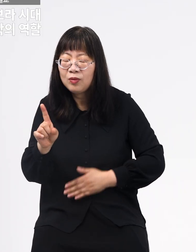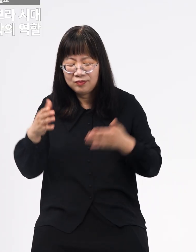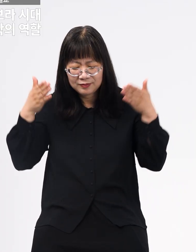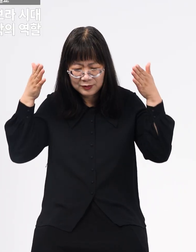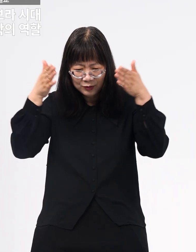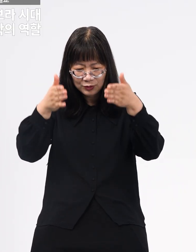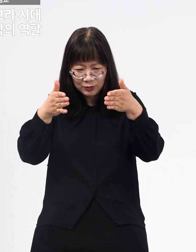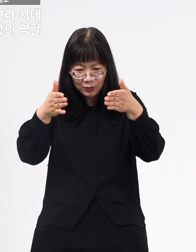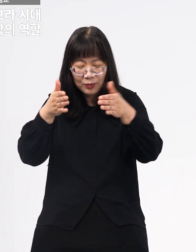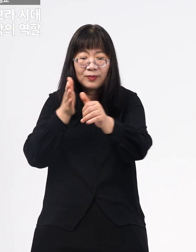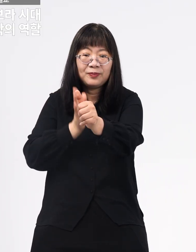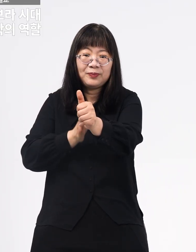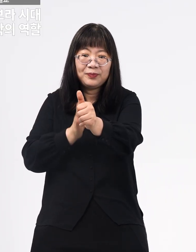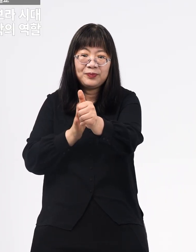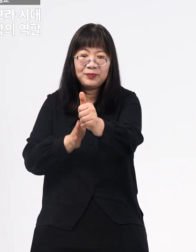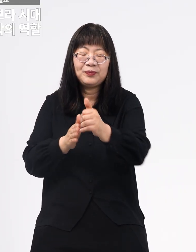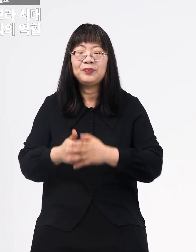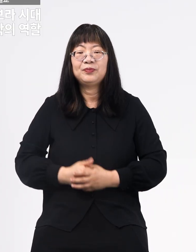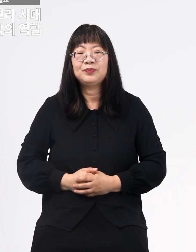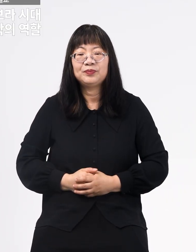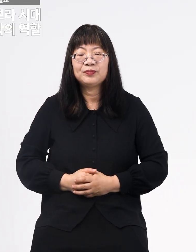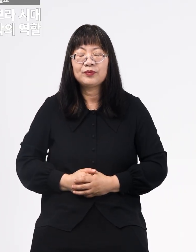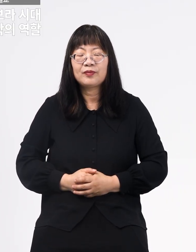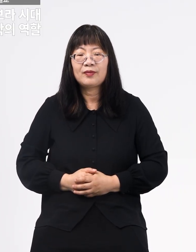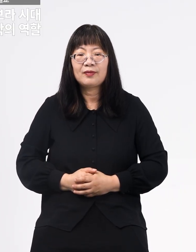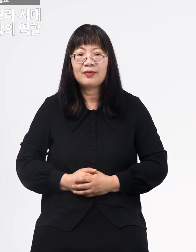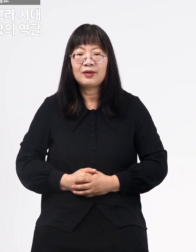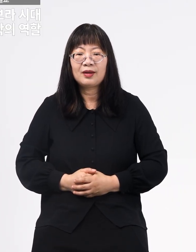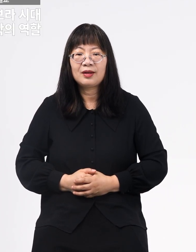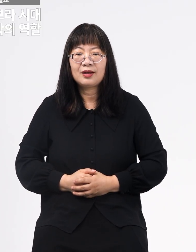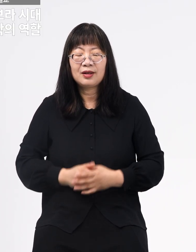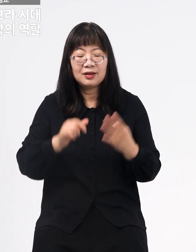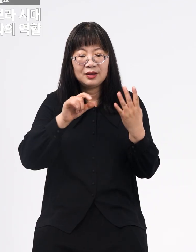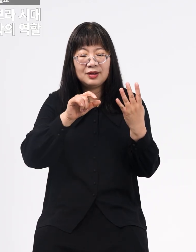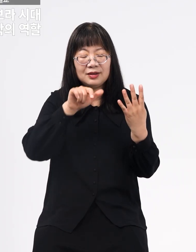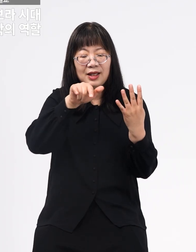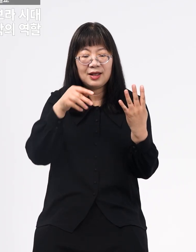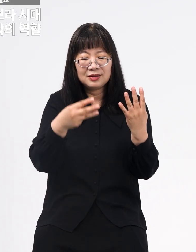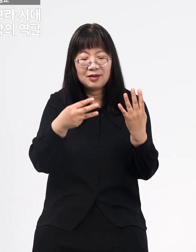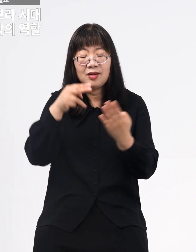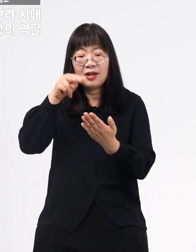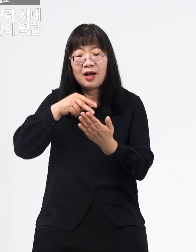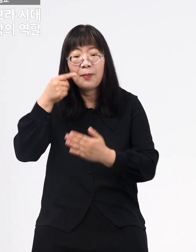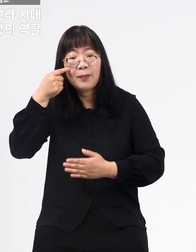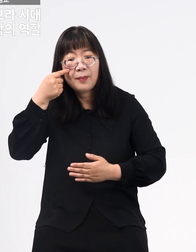볼 필요가 있습니다. 자, 몇 절을 보시냐 하면 4절을 볼까요?